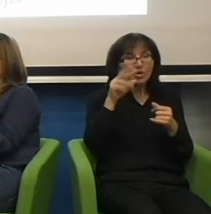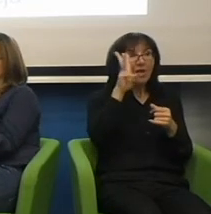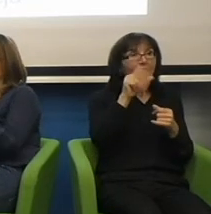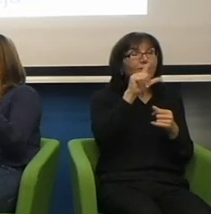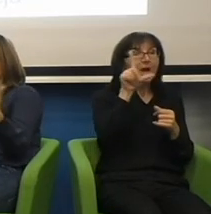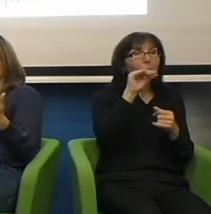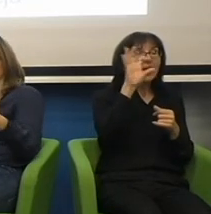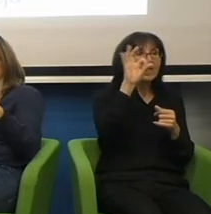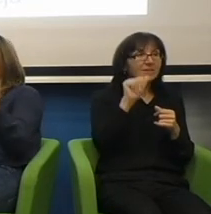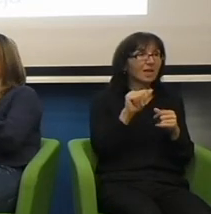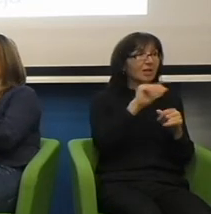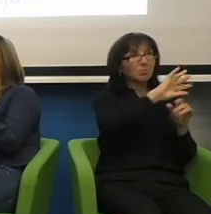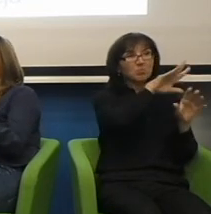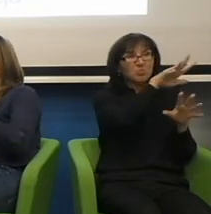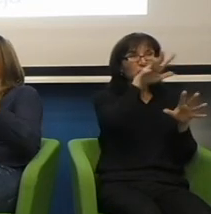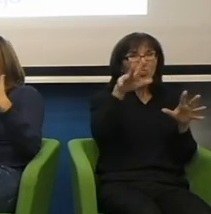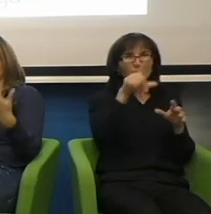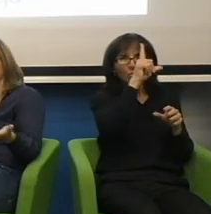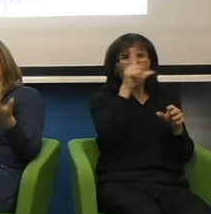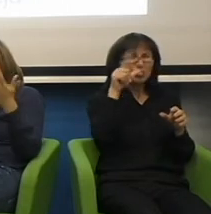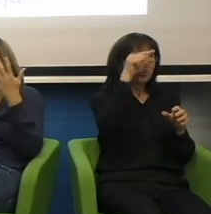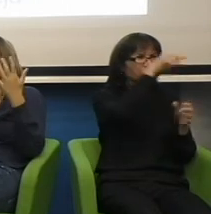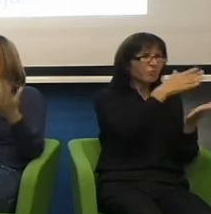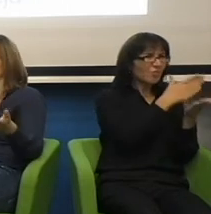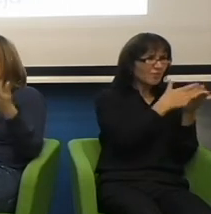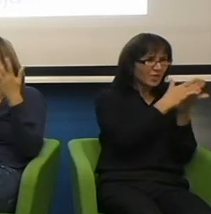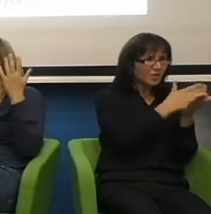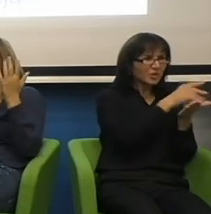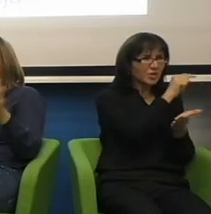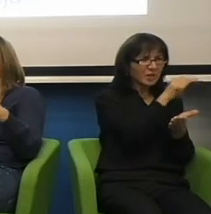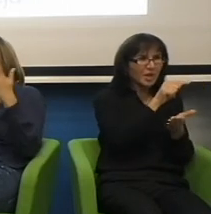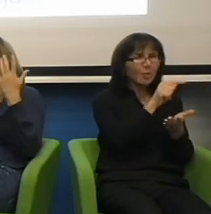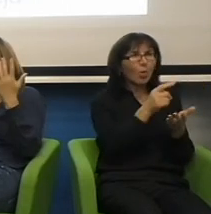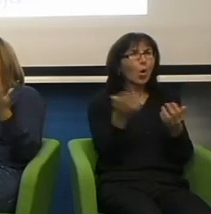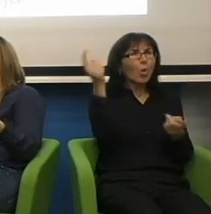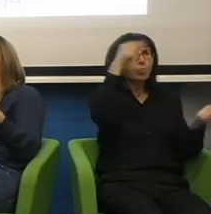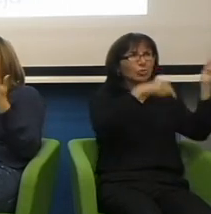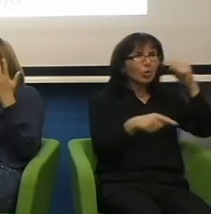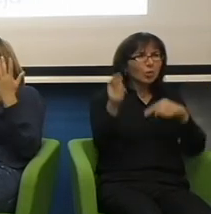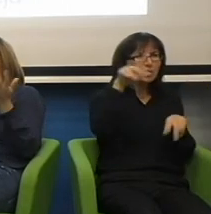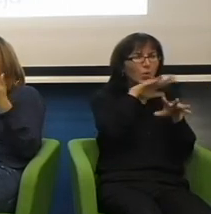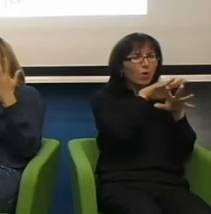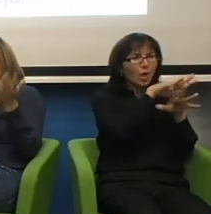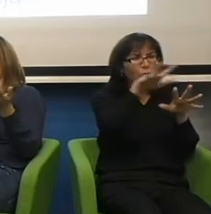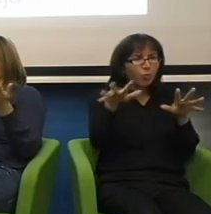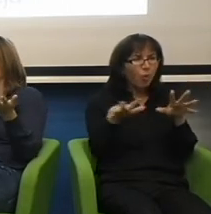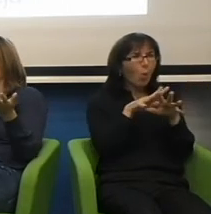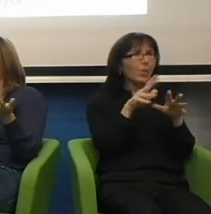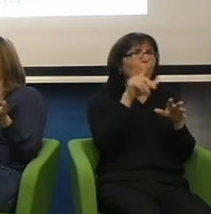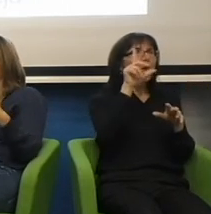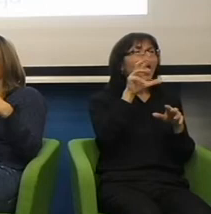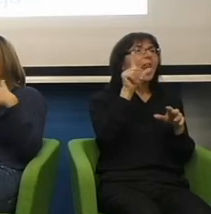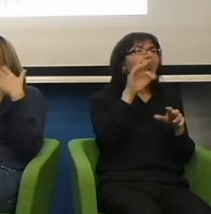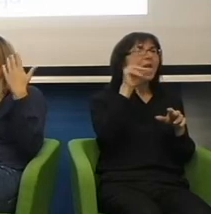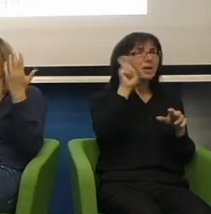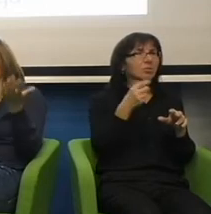która wśród ludzi, nie mówię nie tylko wśród związkowców, ale jak jechał na jakieś spotkanie, to przychodziły tłumy, Lecho był po prostu wodzem, przywódcą, wszyscy mu